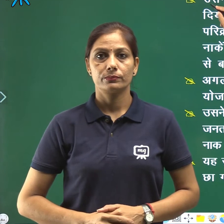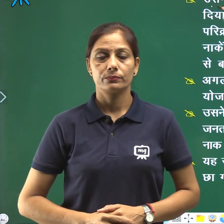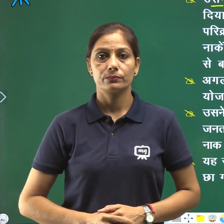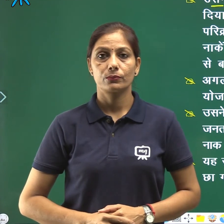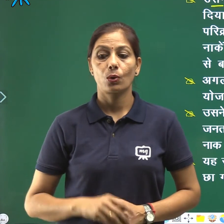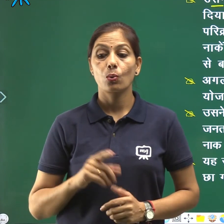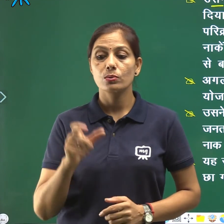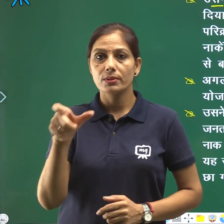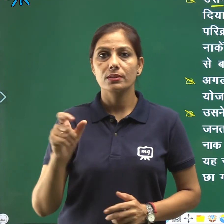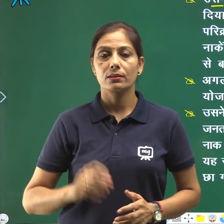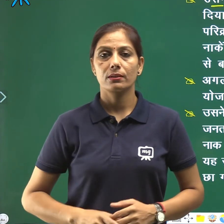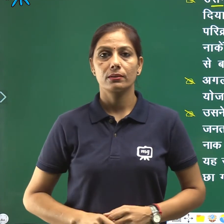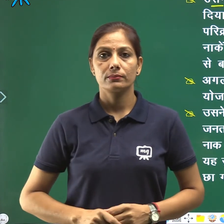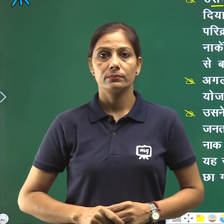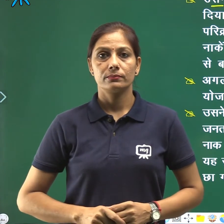उसने